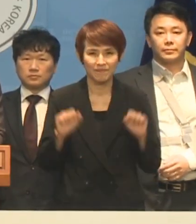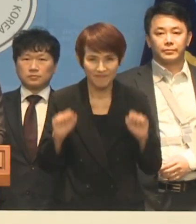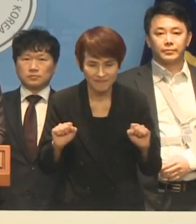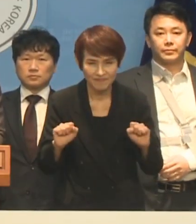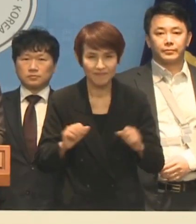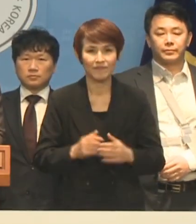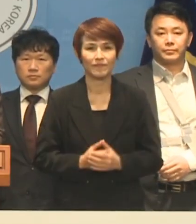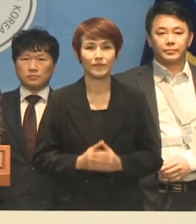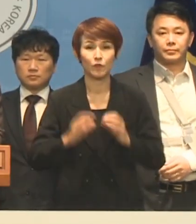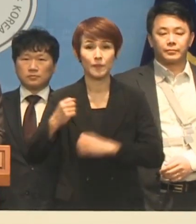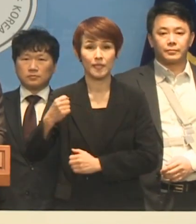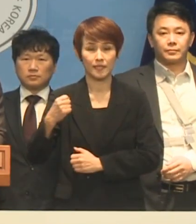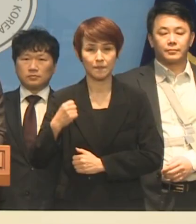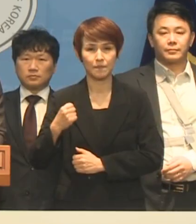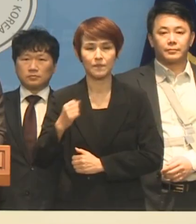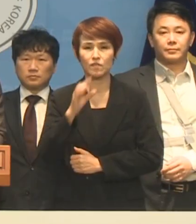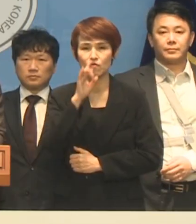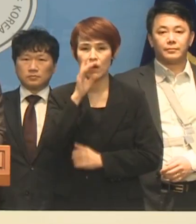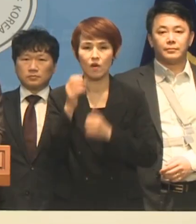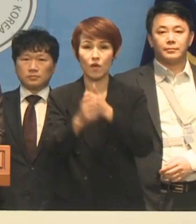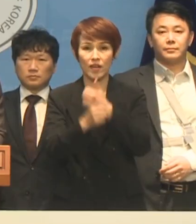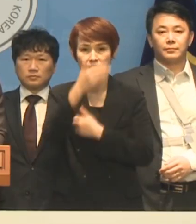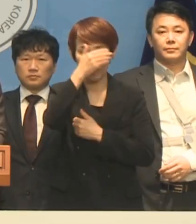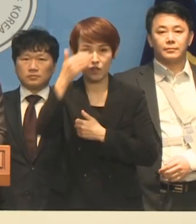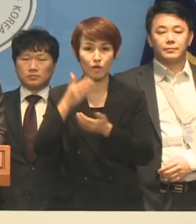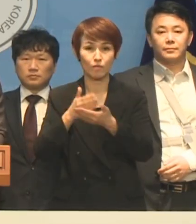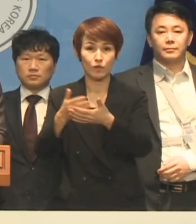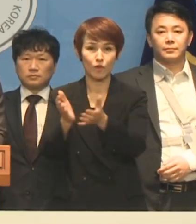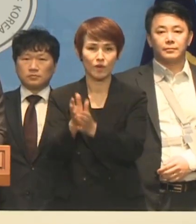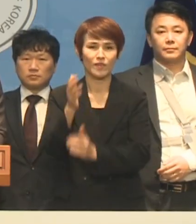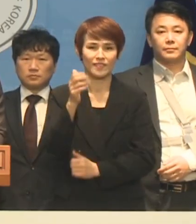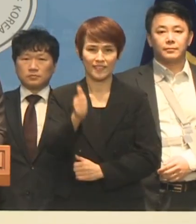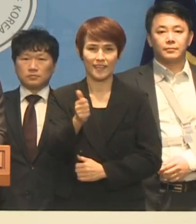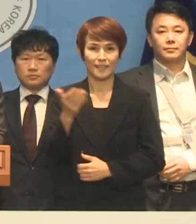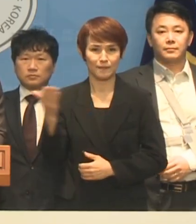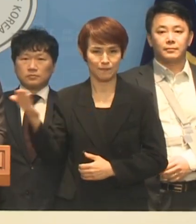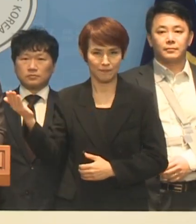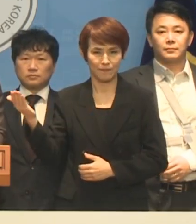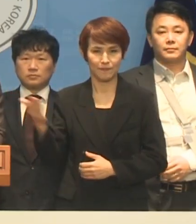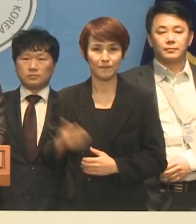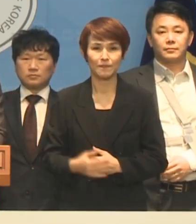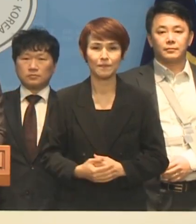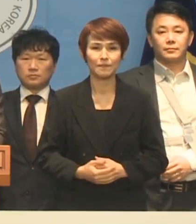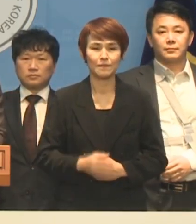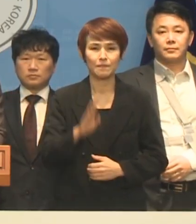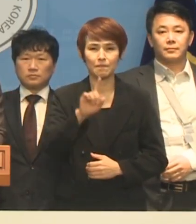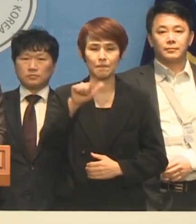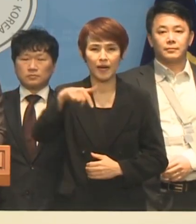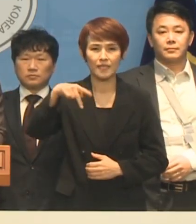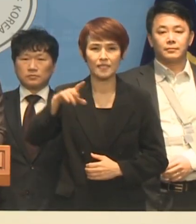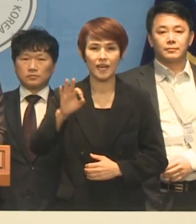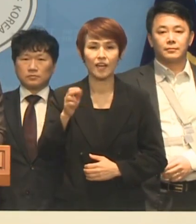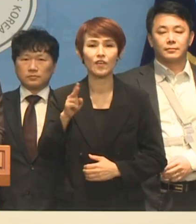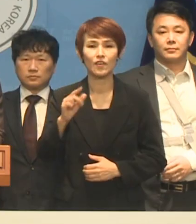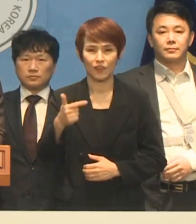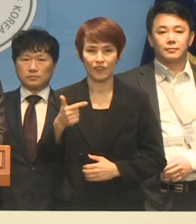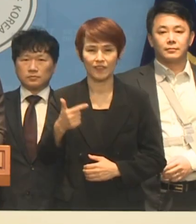안녕하십니까. 국민의힘 중앙위원회 청년문과 위원장 군포시의회 의원